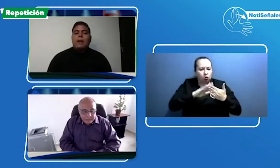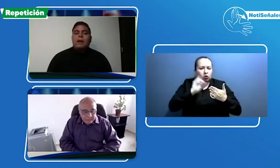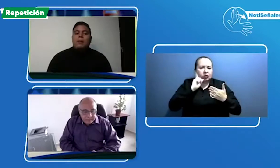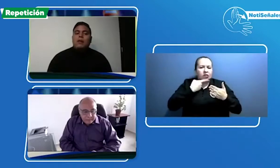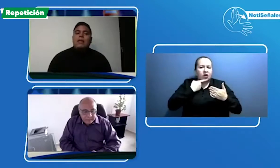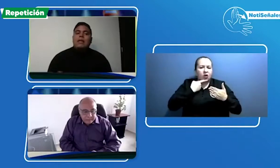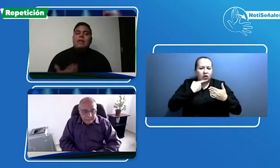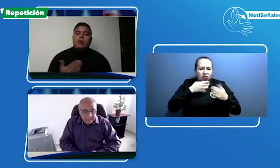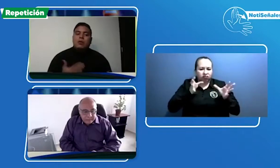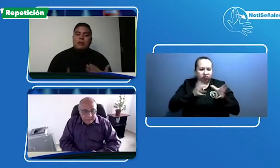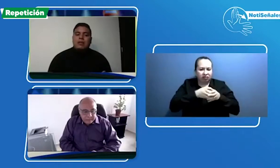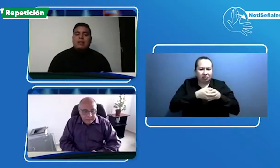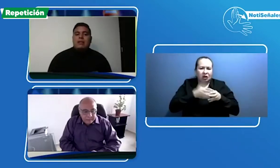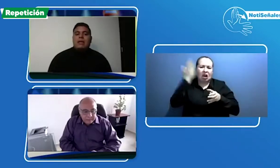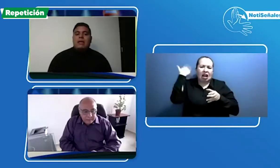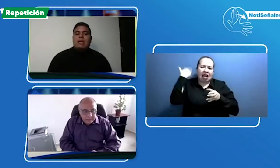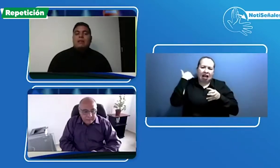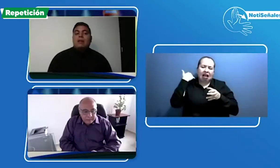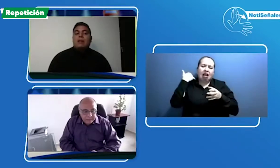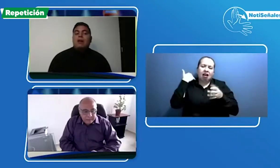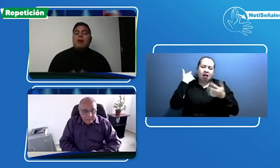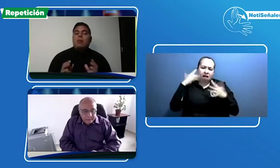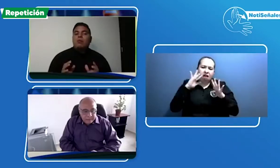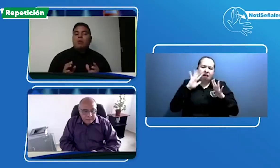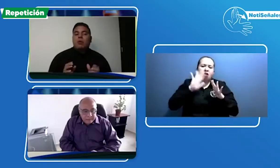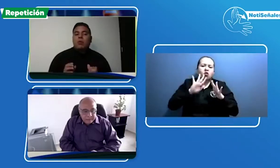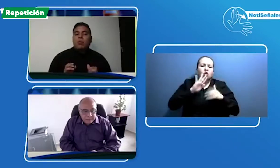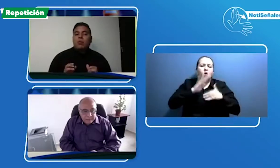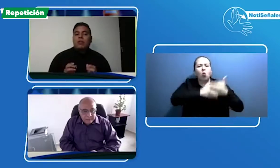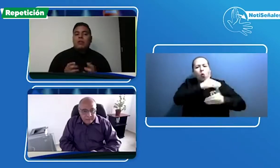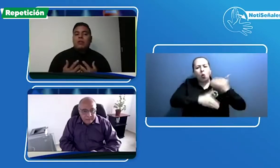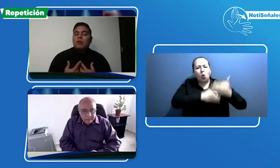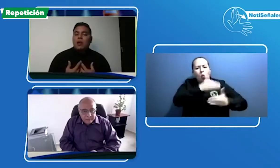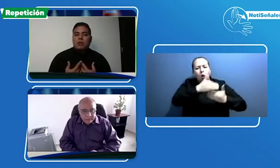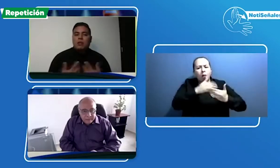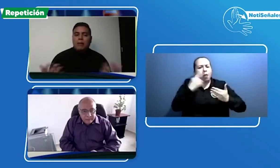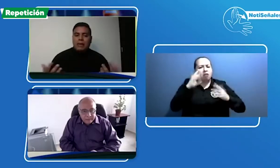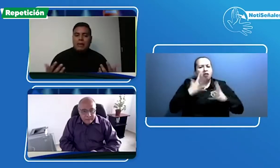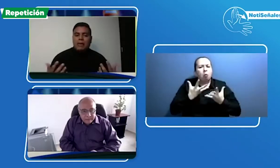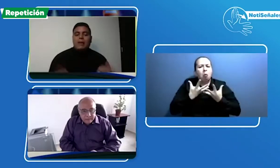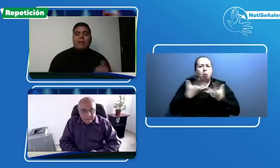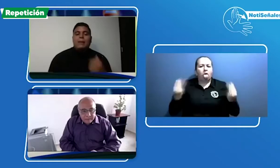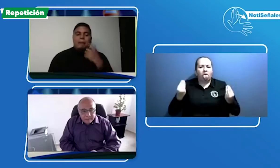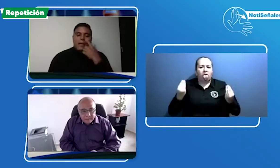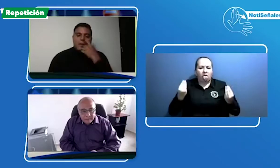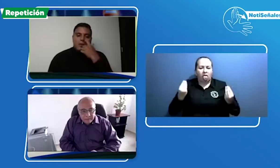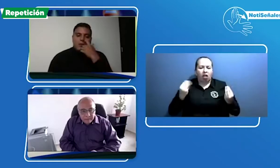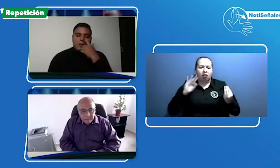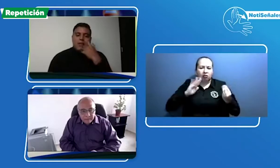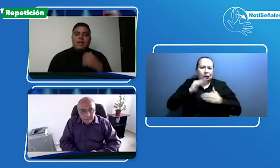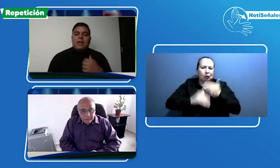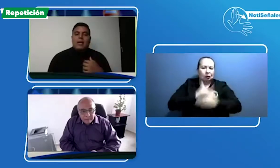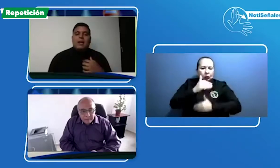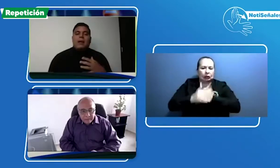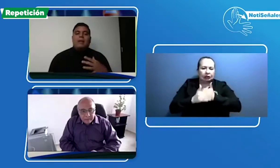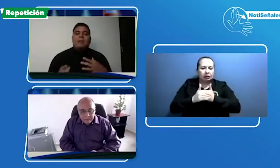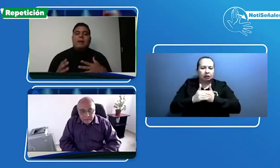porque anteriormente se llevaba un proceso como muy individual, muy aparte. Entonces,